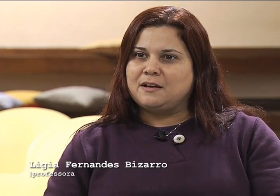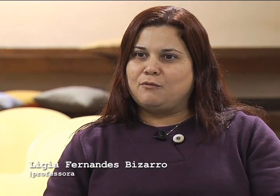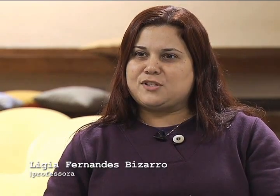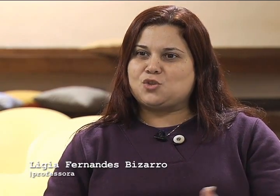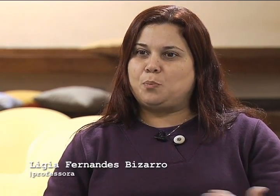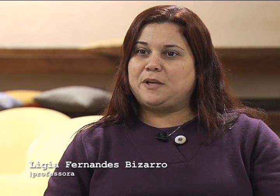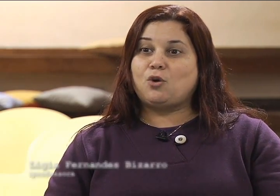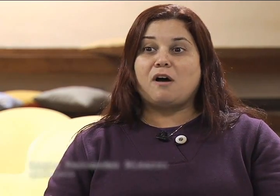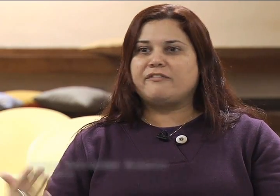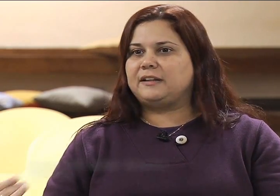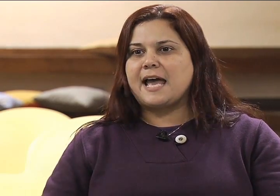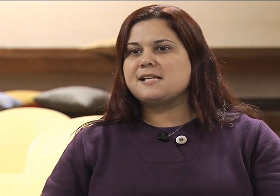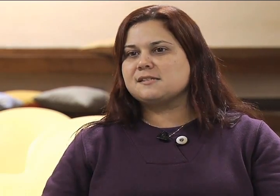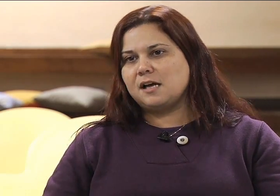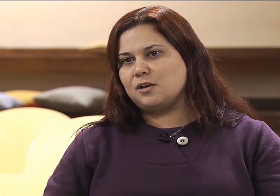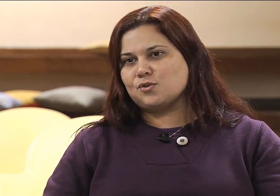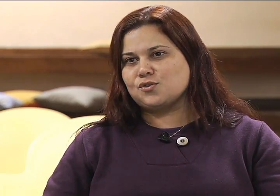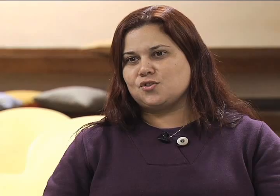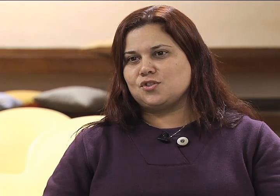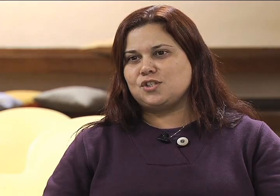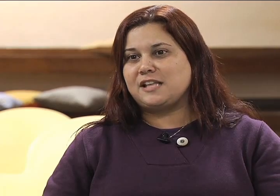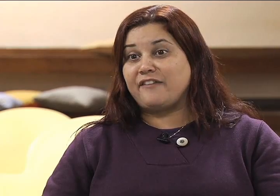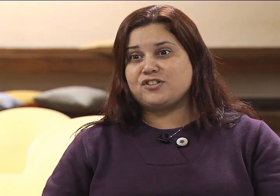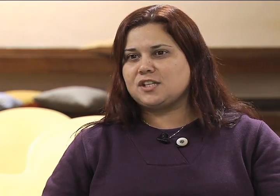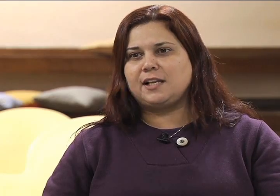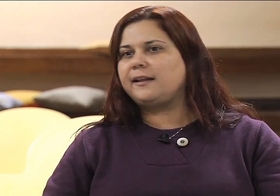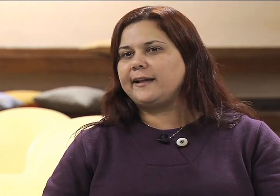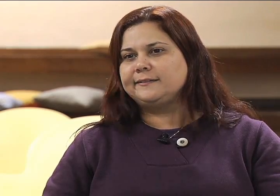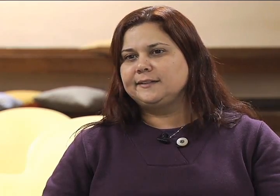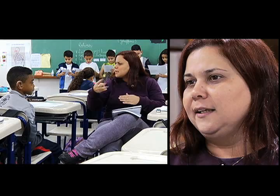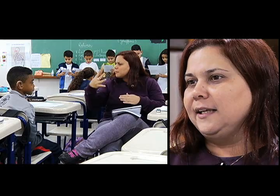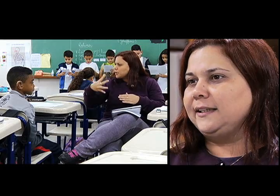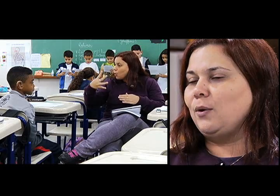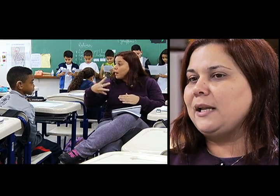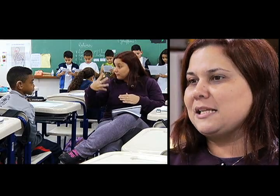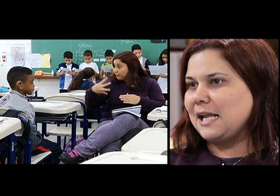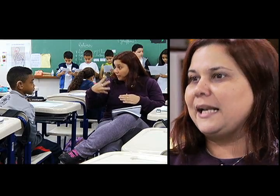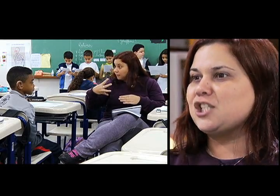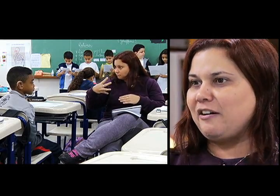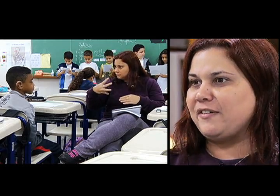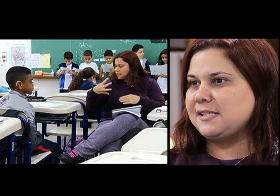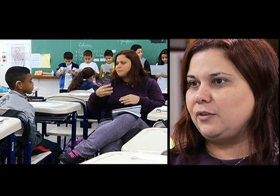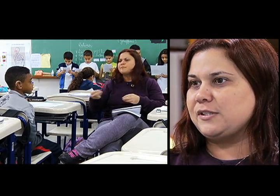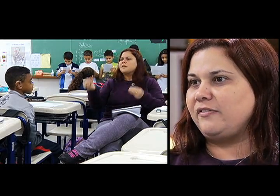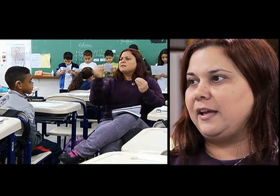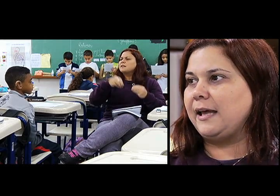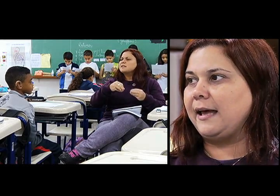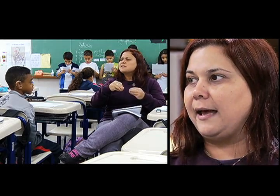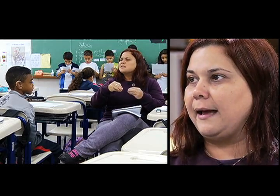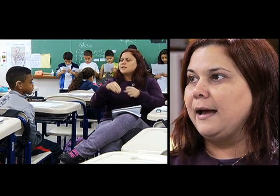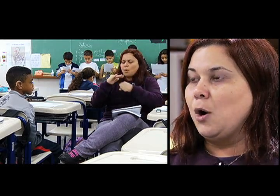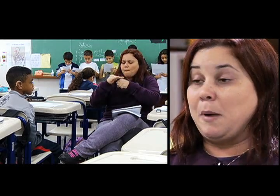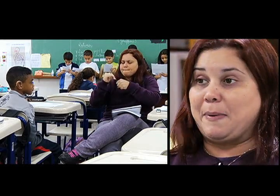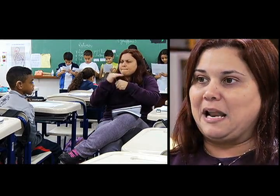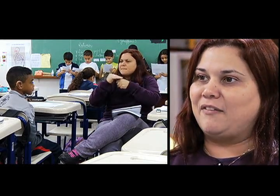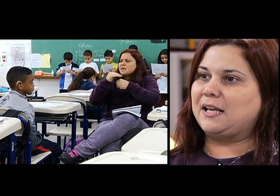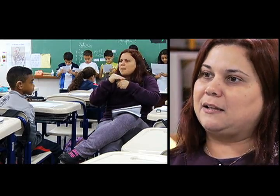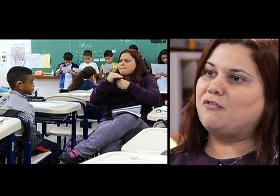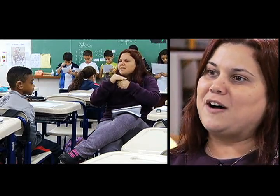você suprir 9, 10 anos de déficit que ele tem. Então, ali na sala que a gente estava fazendo, você vê, uma palavra que é tão fácil, você